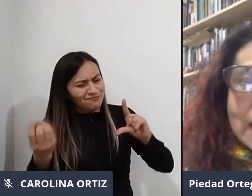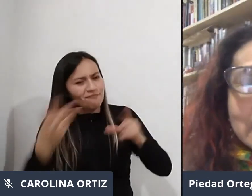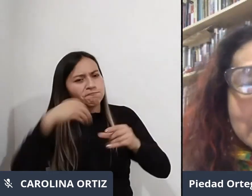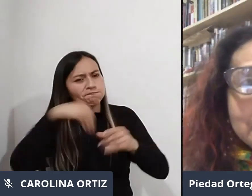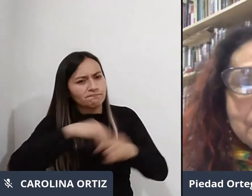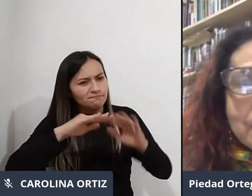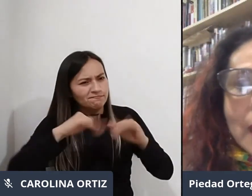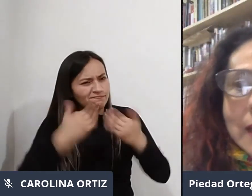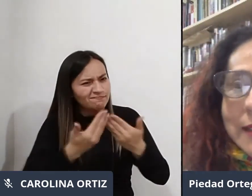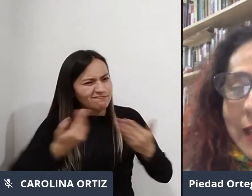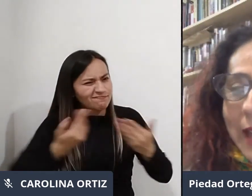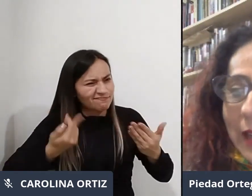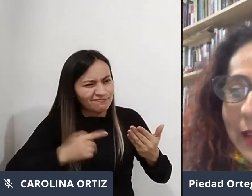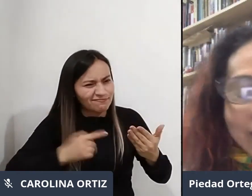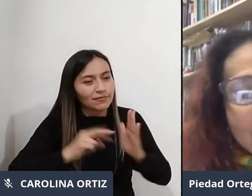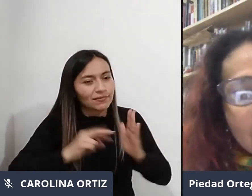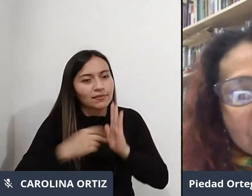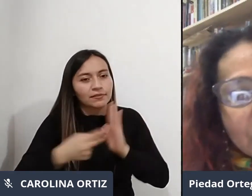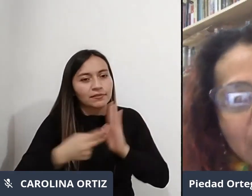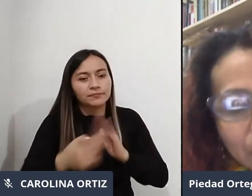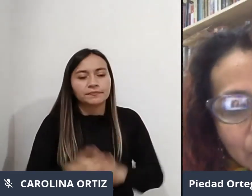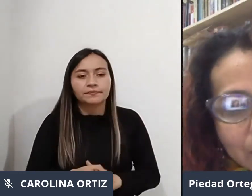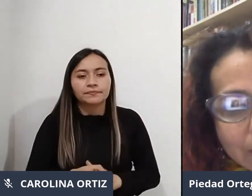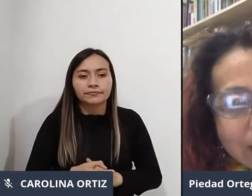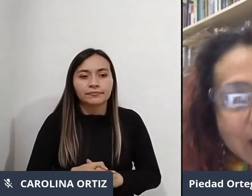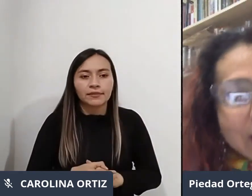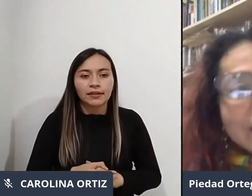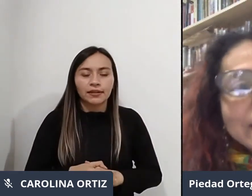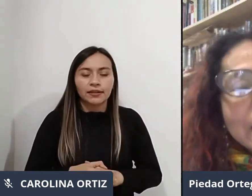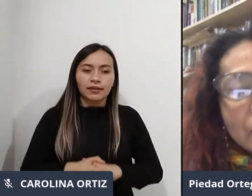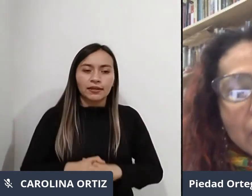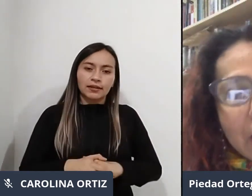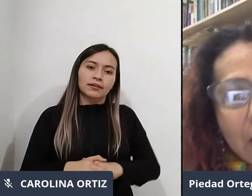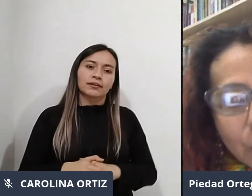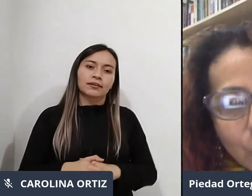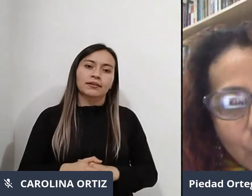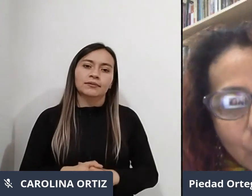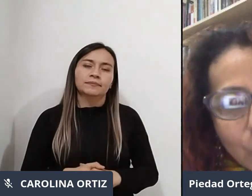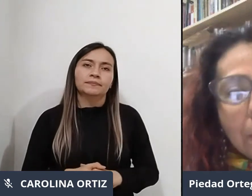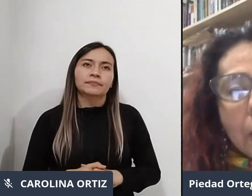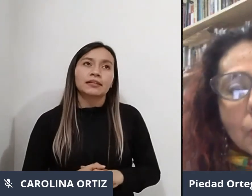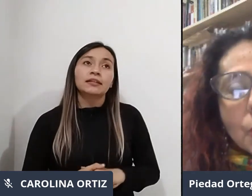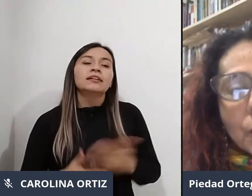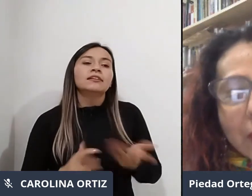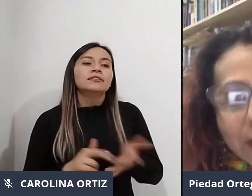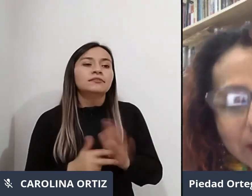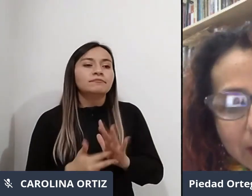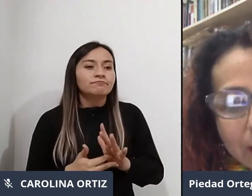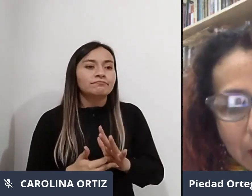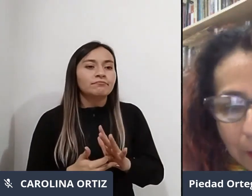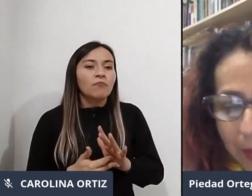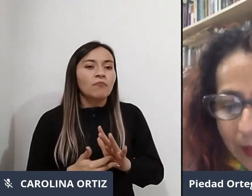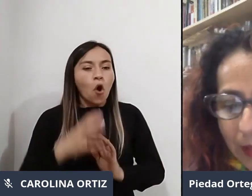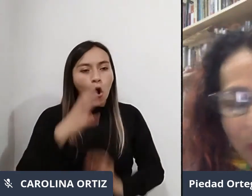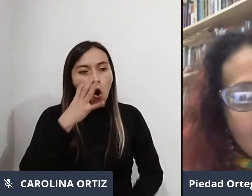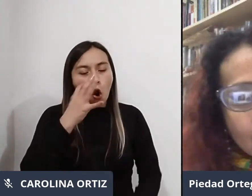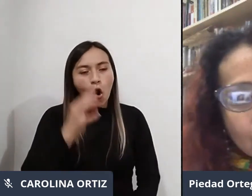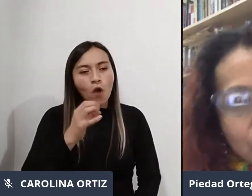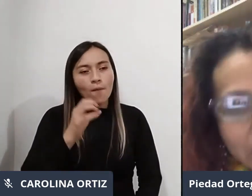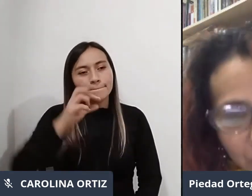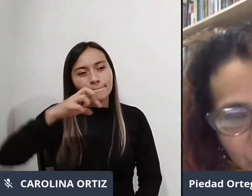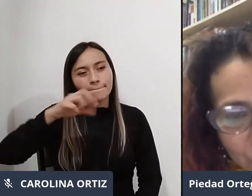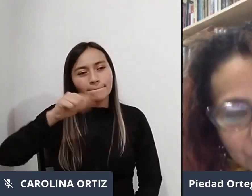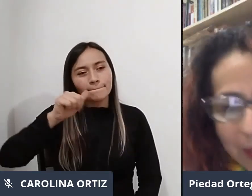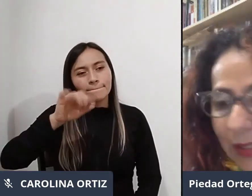Que se ha recepcionado y se ha resignificado a Paulo Freire para trabajar